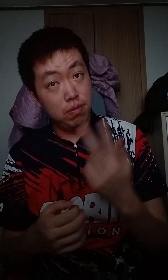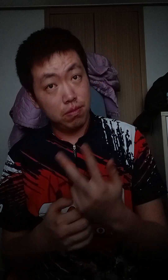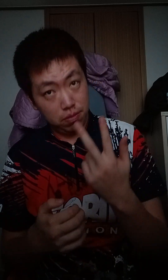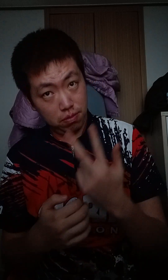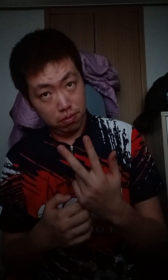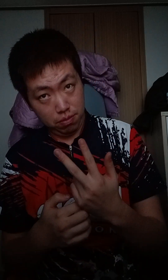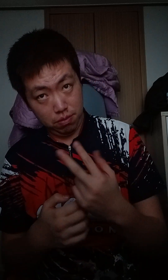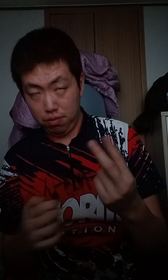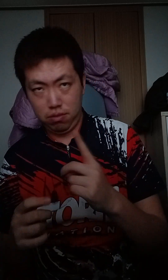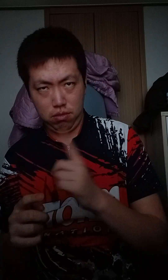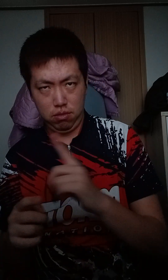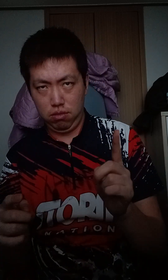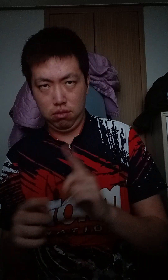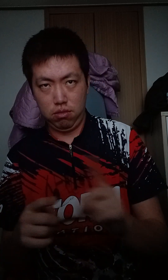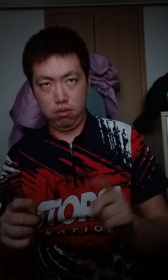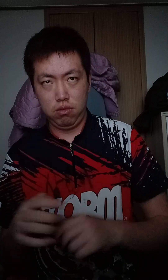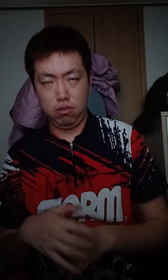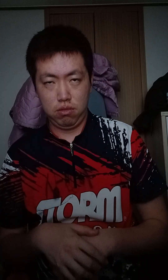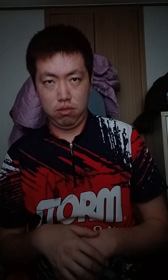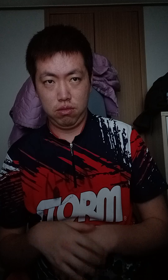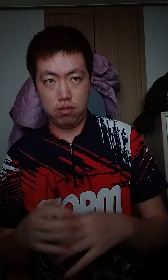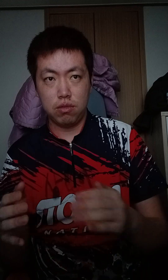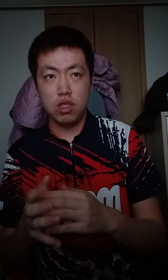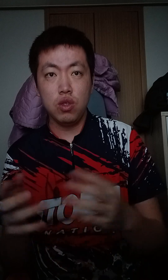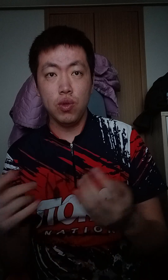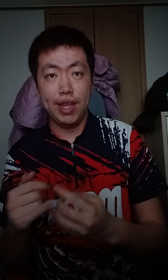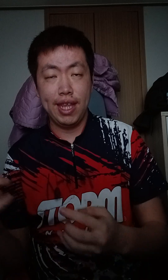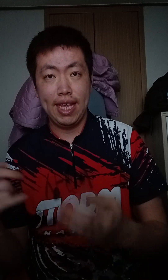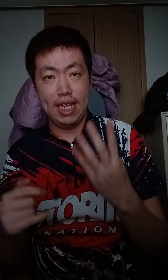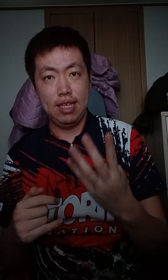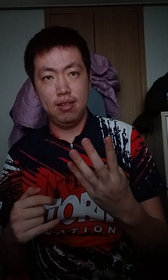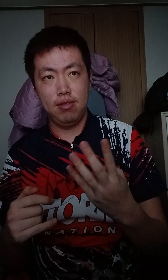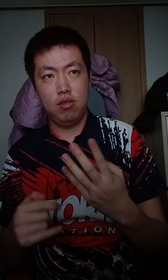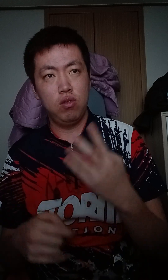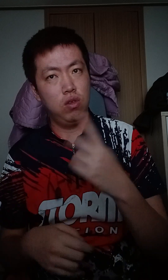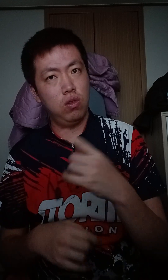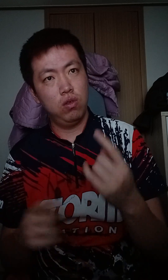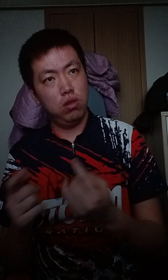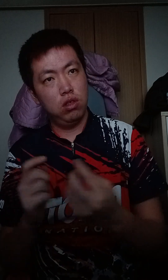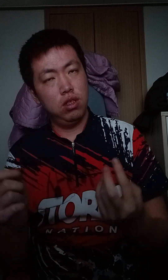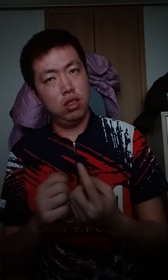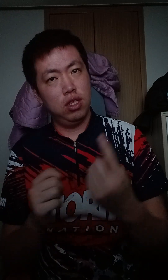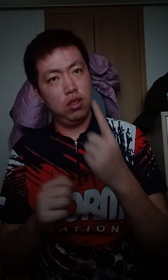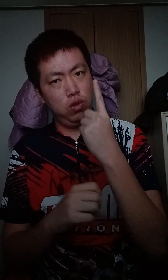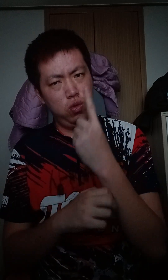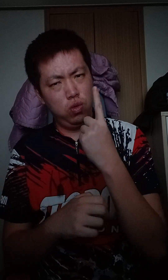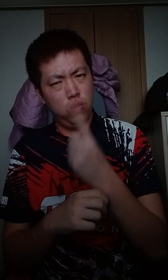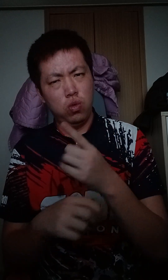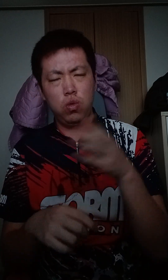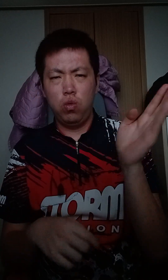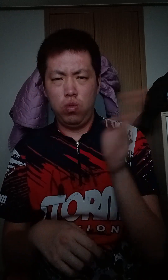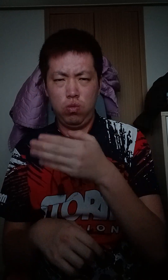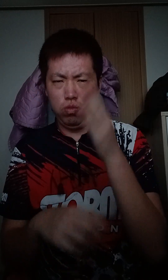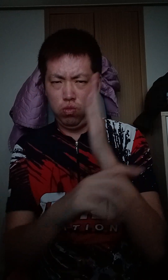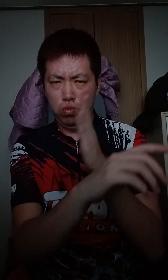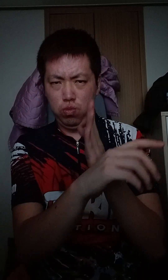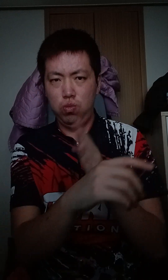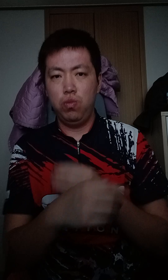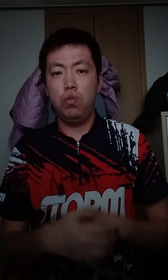되지 않습니다. 취재팀이 찾은 화장실 4곳 가운데 규정을 지킨 곳은 단 한 곳도 없었습니다. 이뿐만이